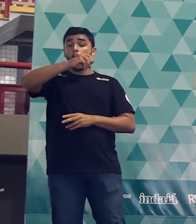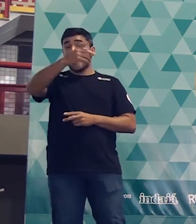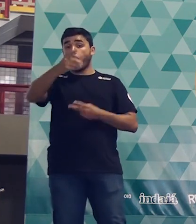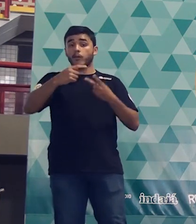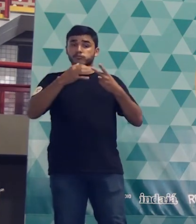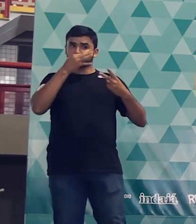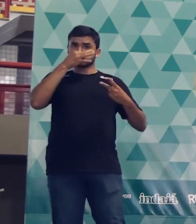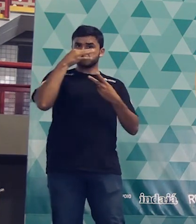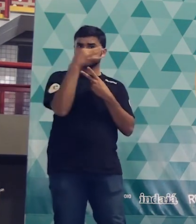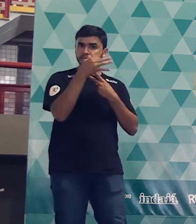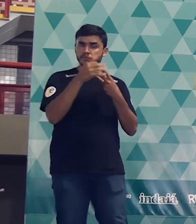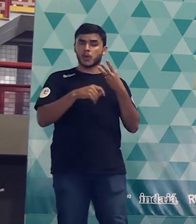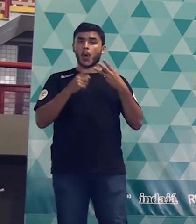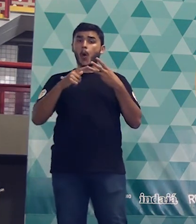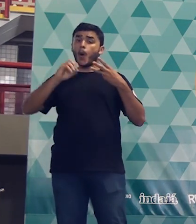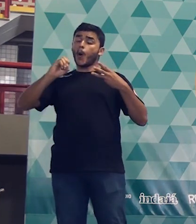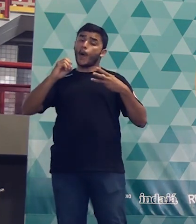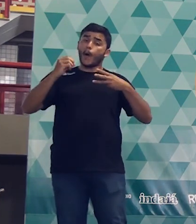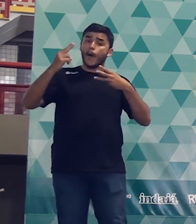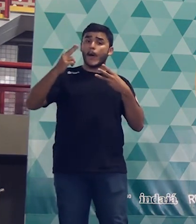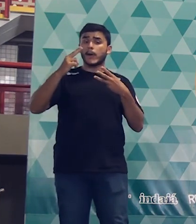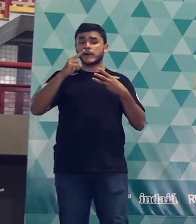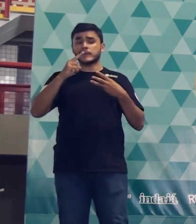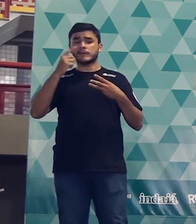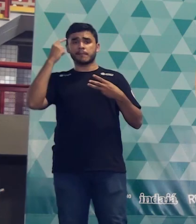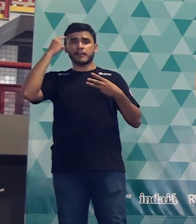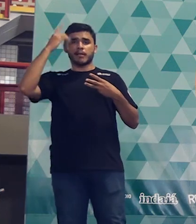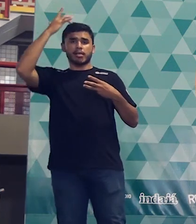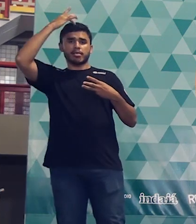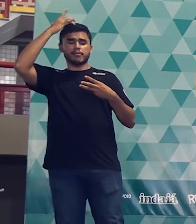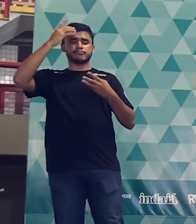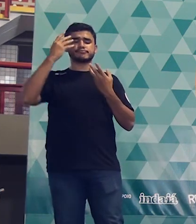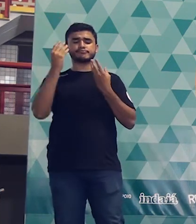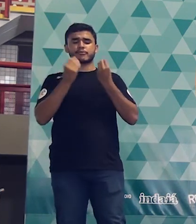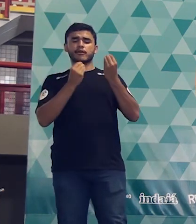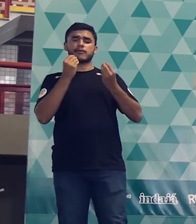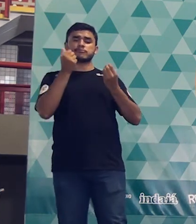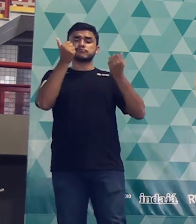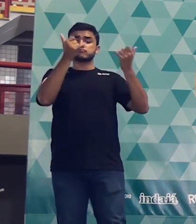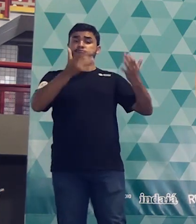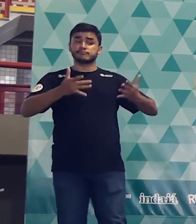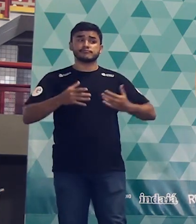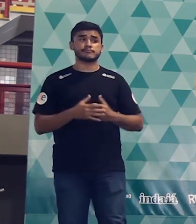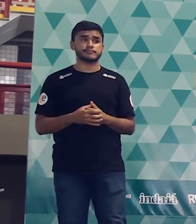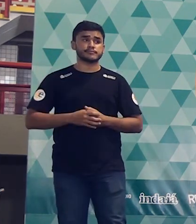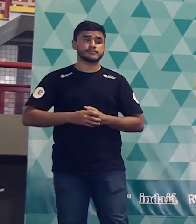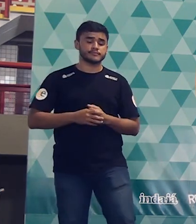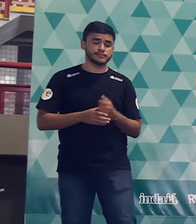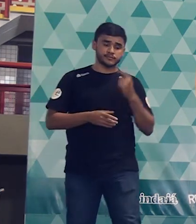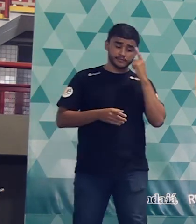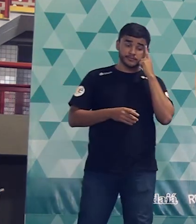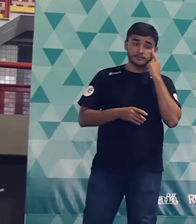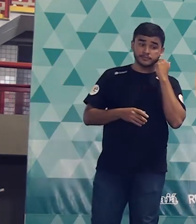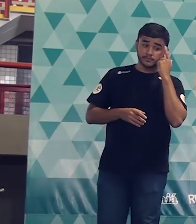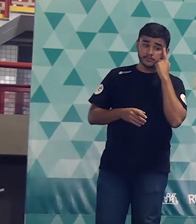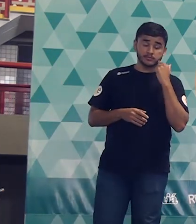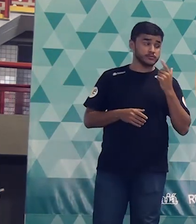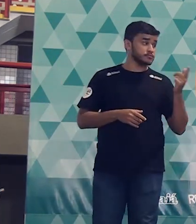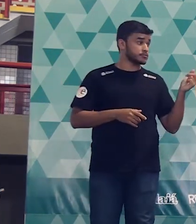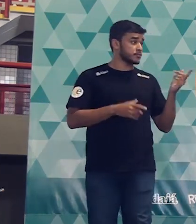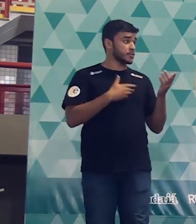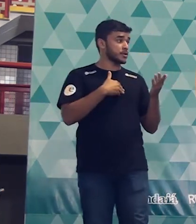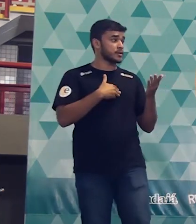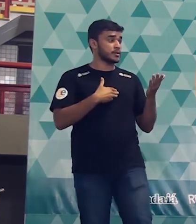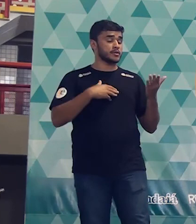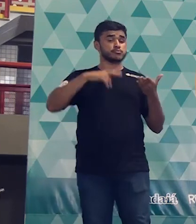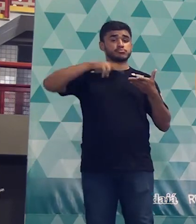relação a outro texto. Pessoal, para finalizar, me pediram para ler um poema que eu achei bacana,